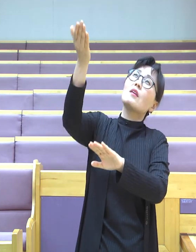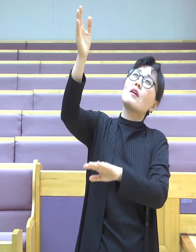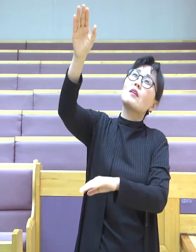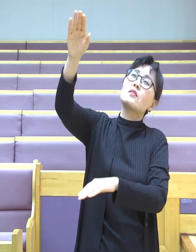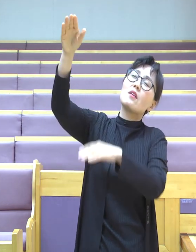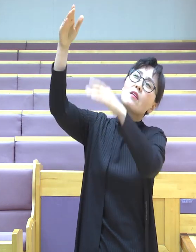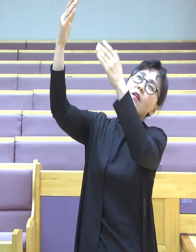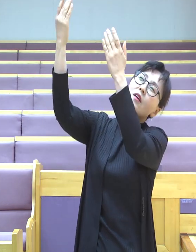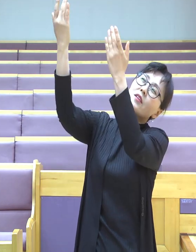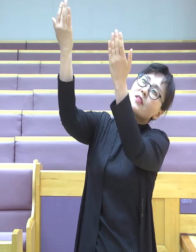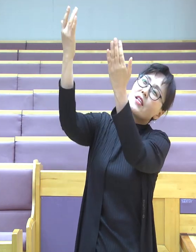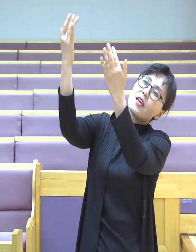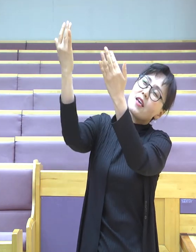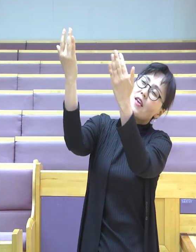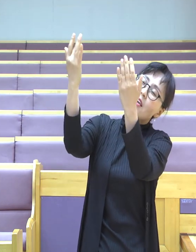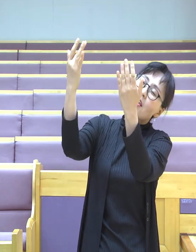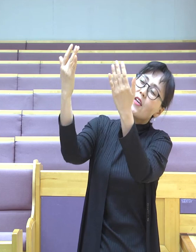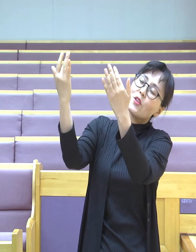위에서